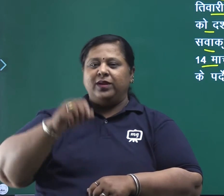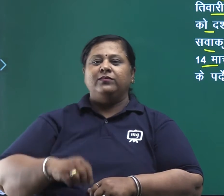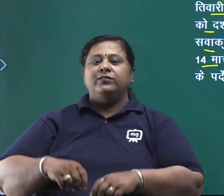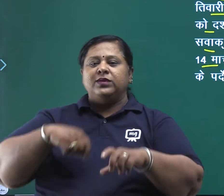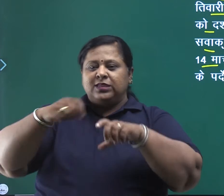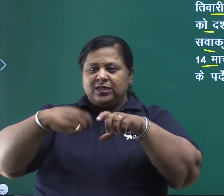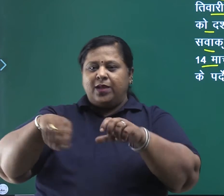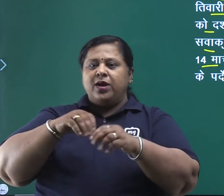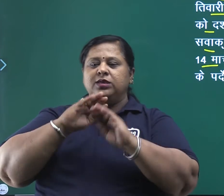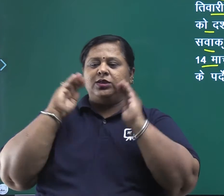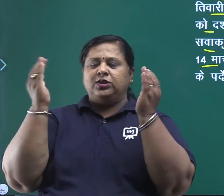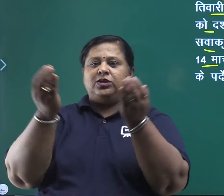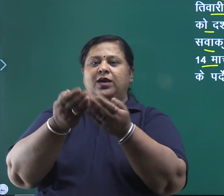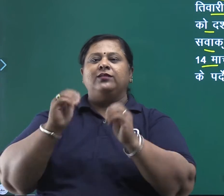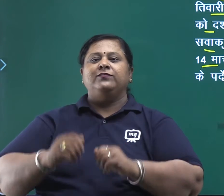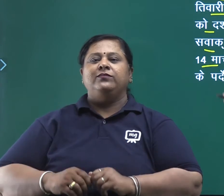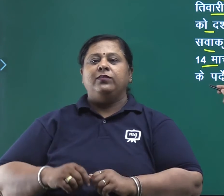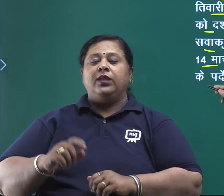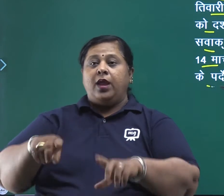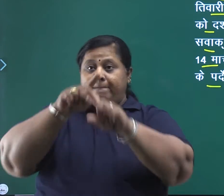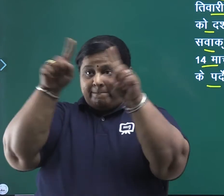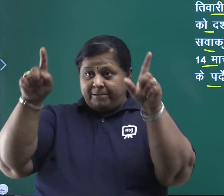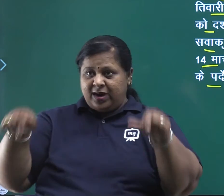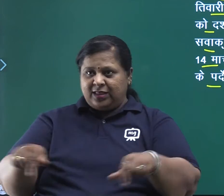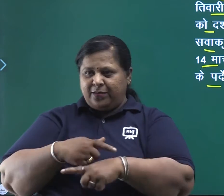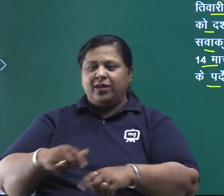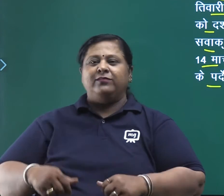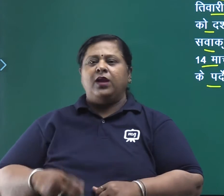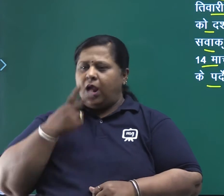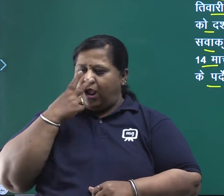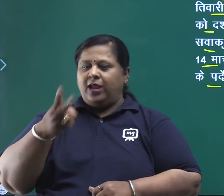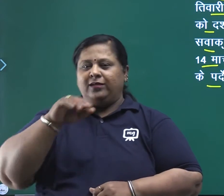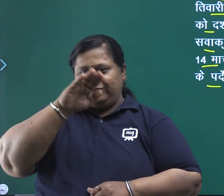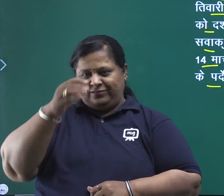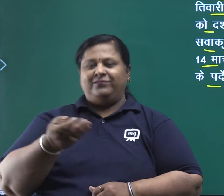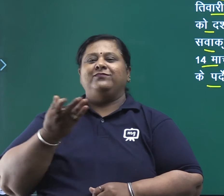सिनेमा जगत के पर्दे पर आई।